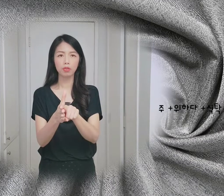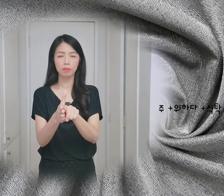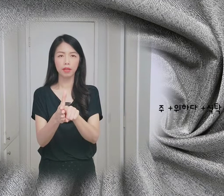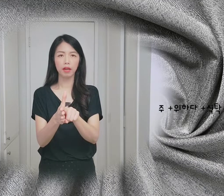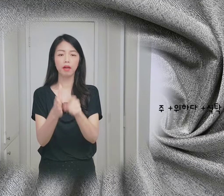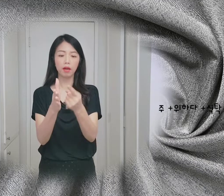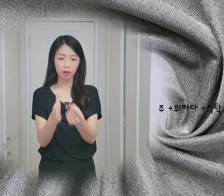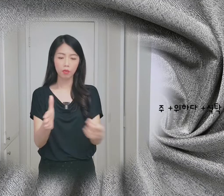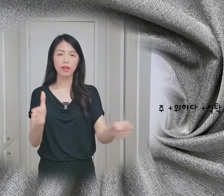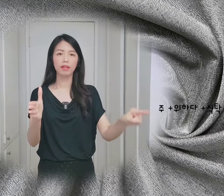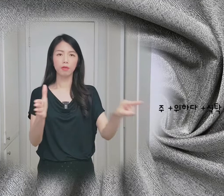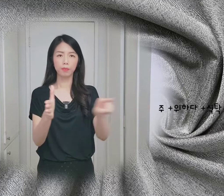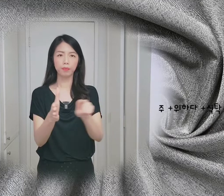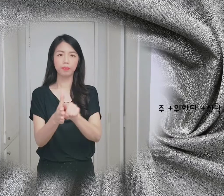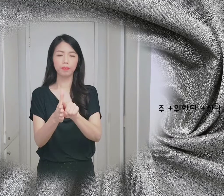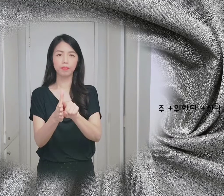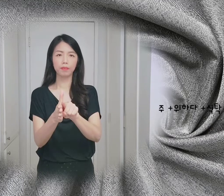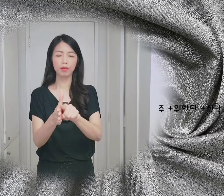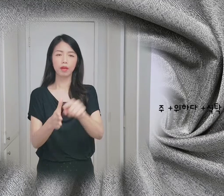왼손바닥에 붙여주시면 돼요. 위에서.